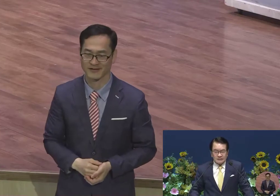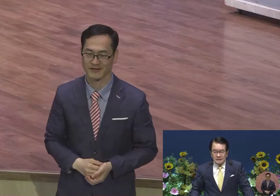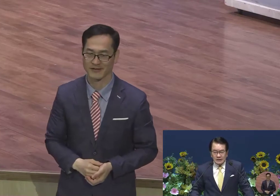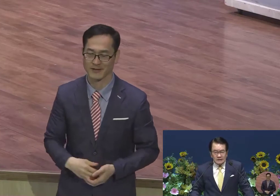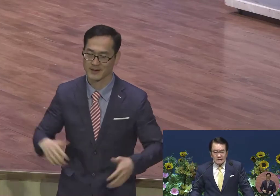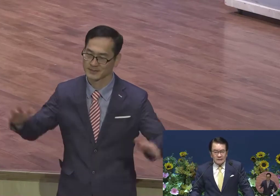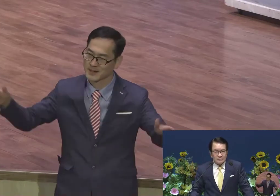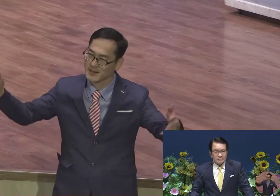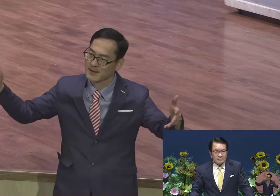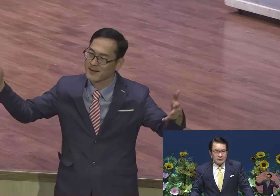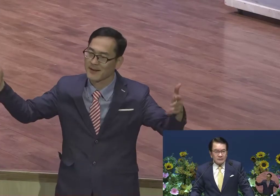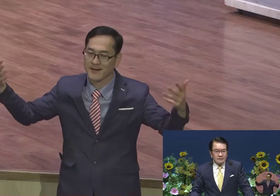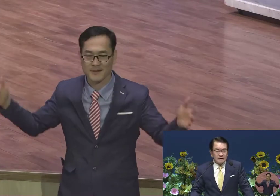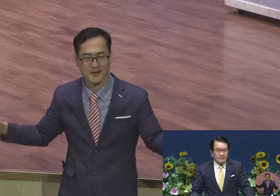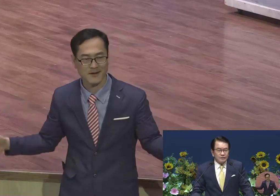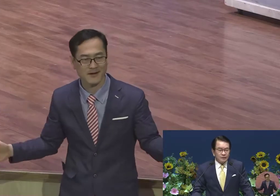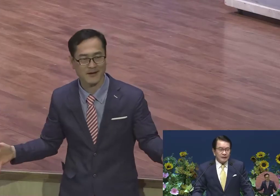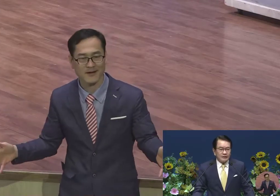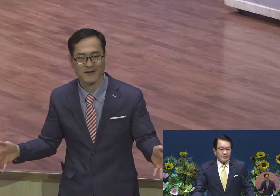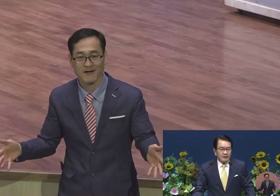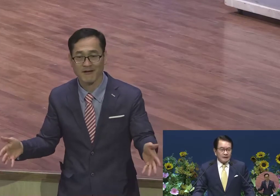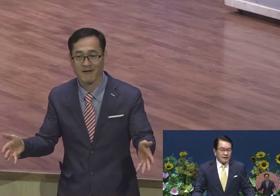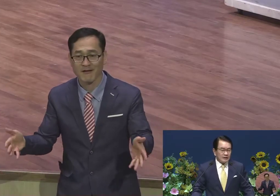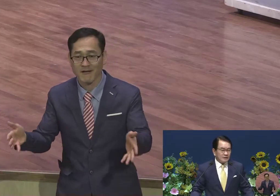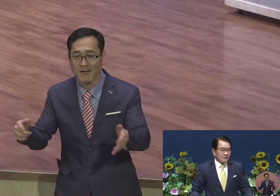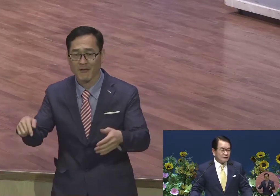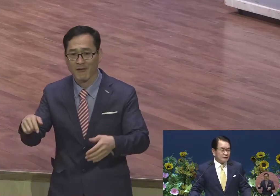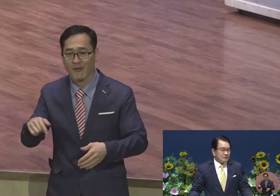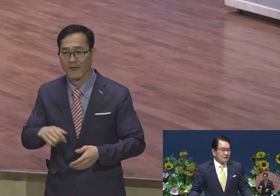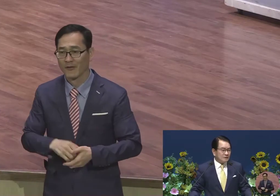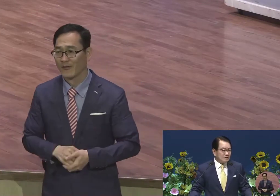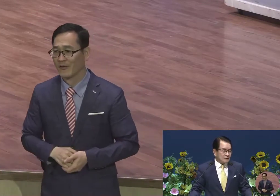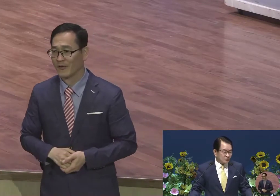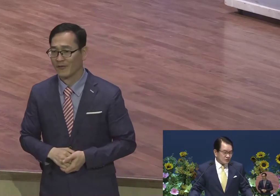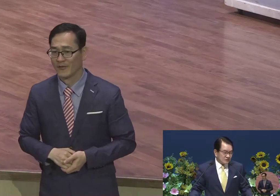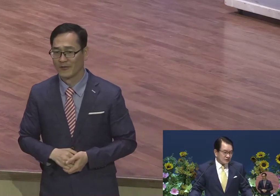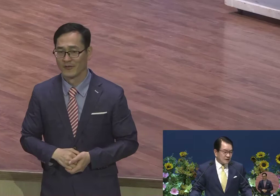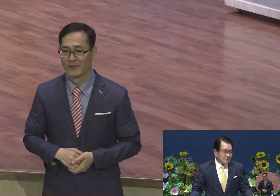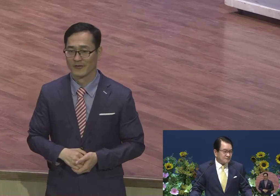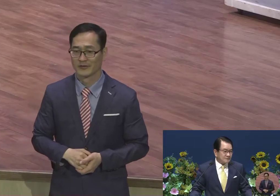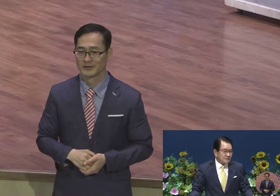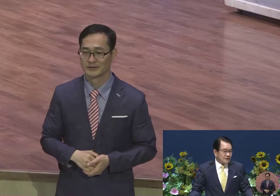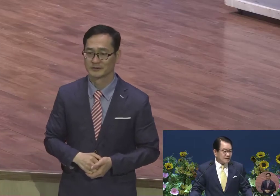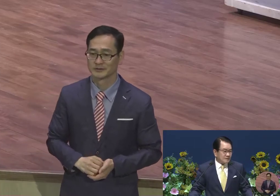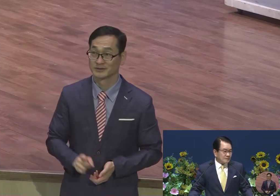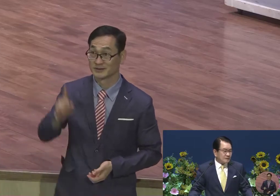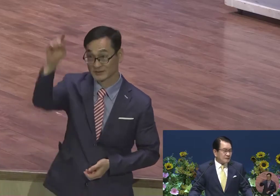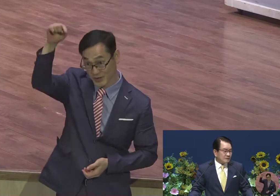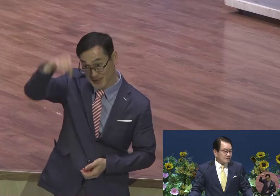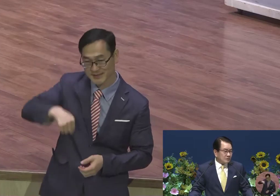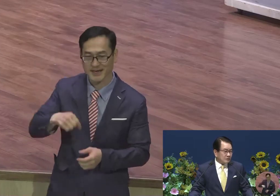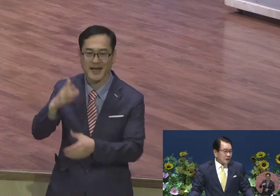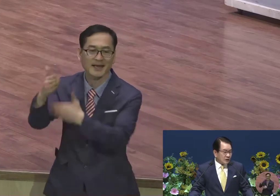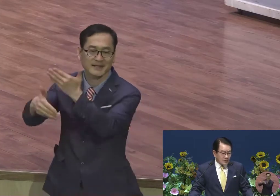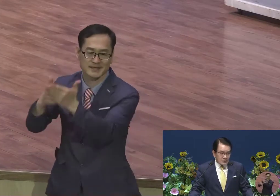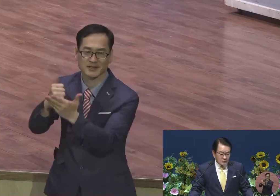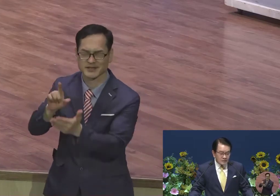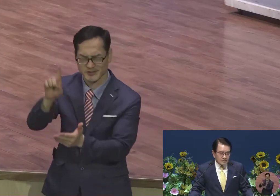신기하지 않아요? 태초에 하나님이 천지를 창조하시니라. 맞아요.